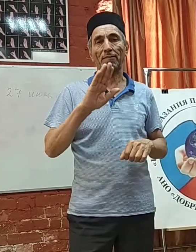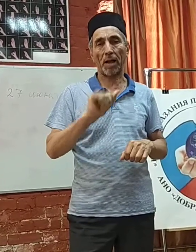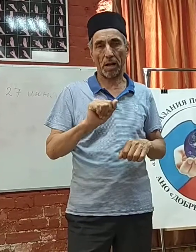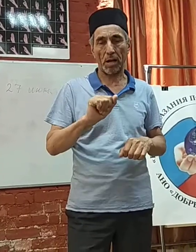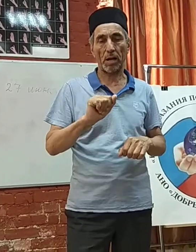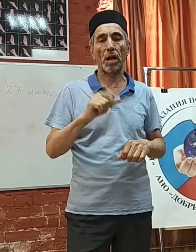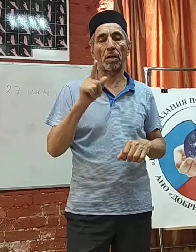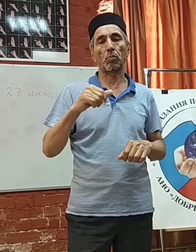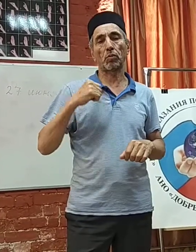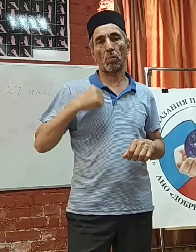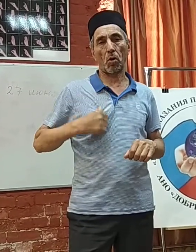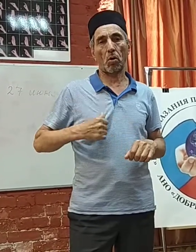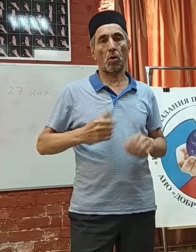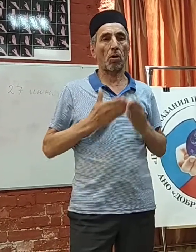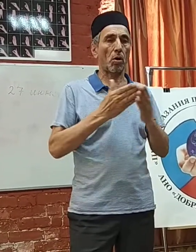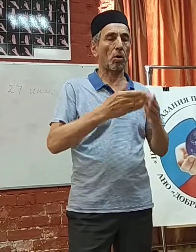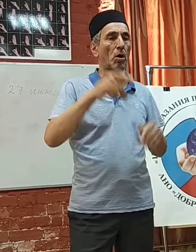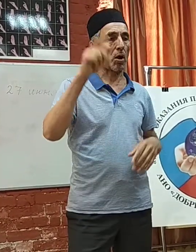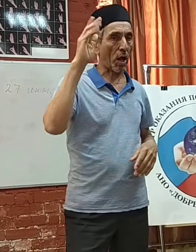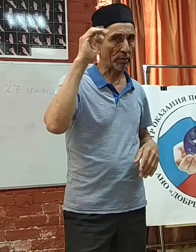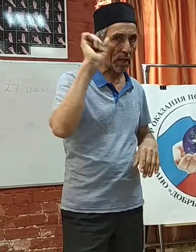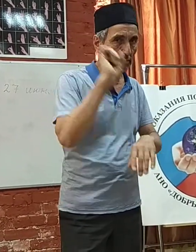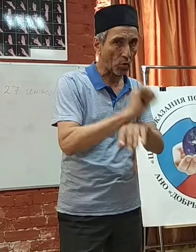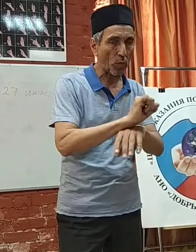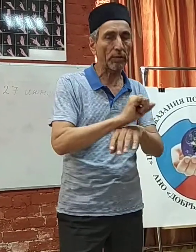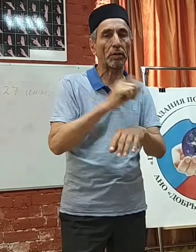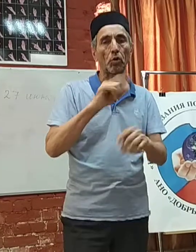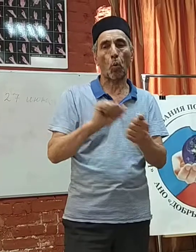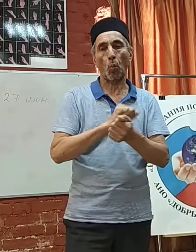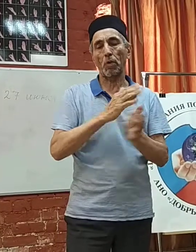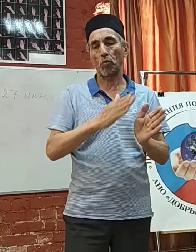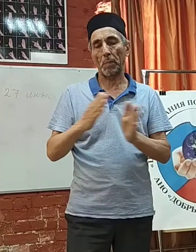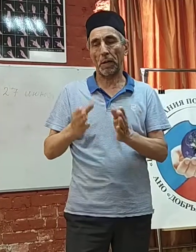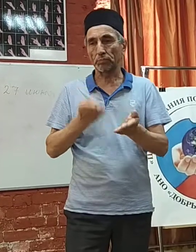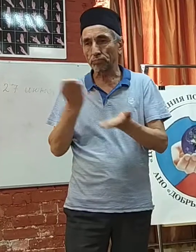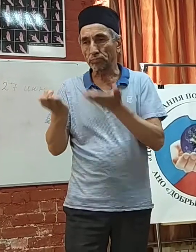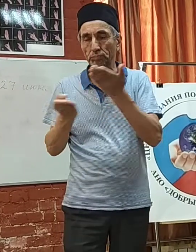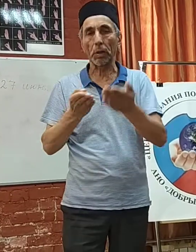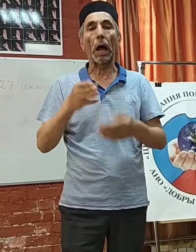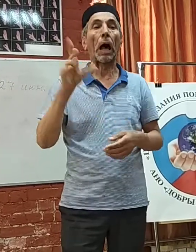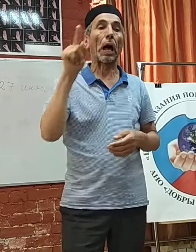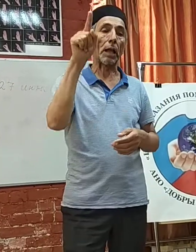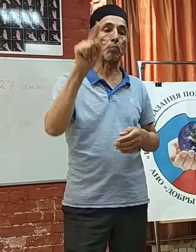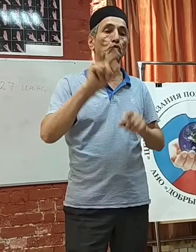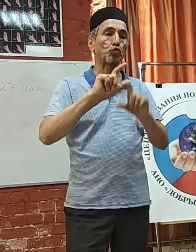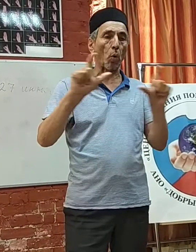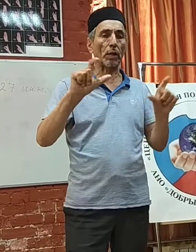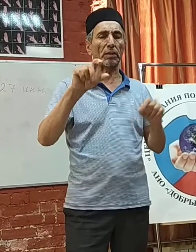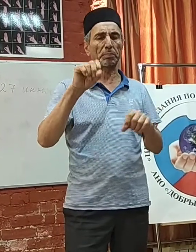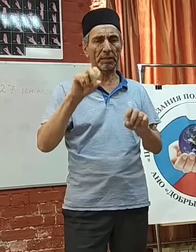томатин воду. Воду какой? Сырой? Печеный? Какая ваша? Как вы пьете? И воду